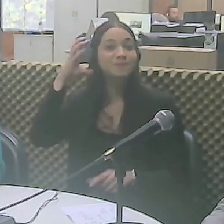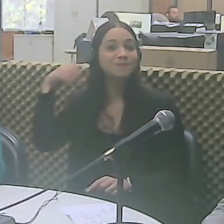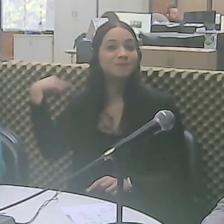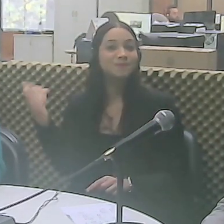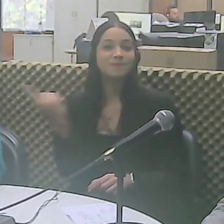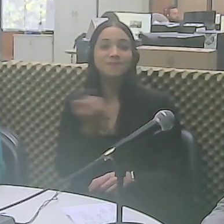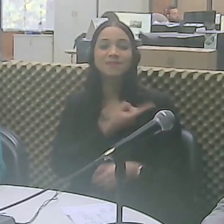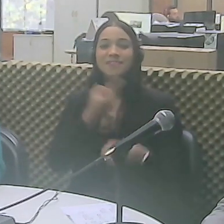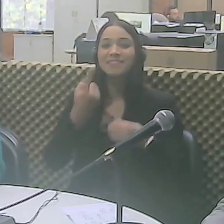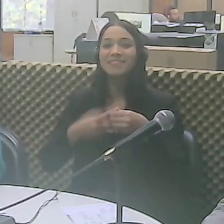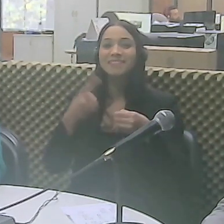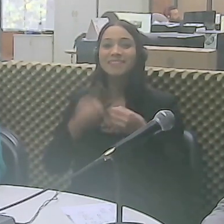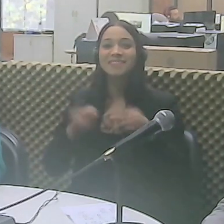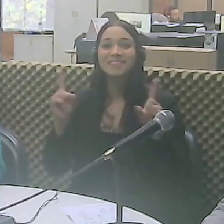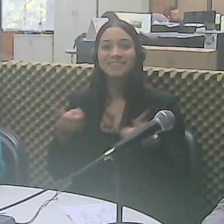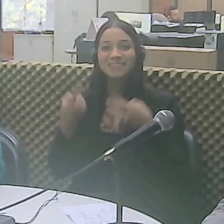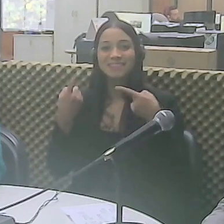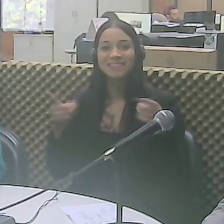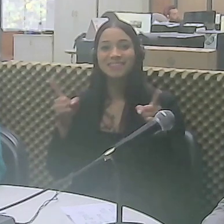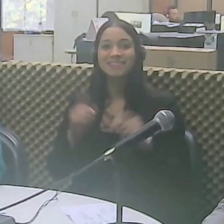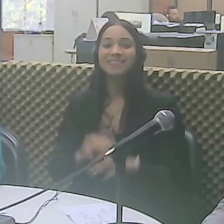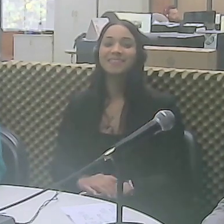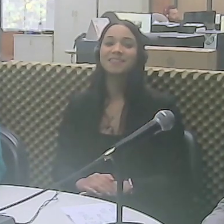Rádio Nossa Cidade.